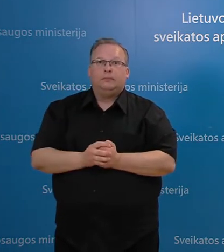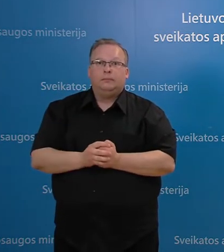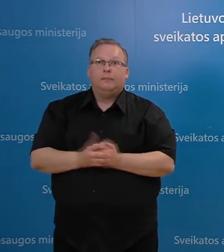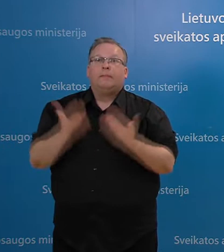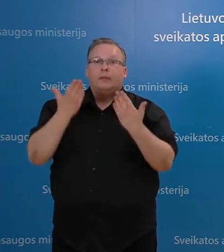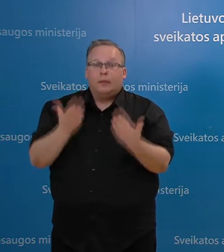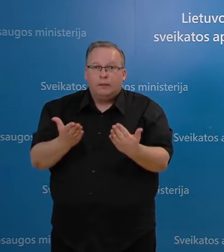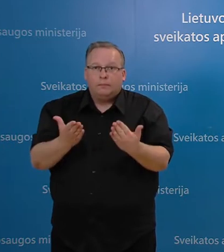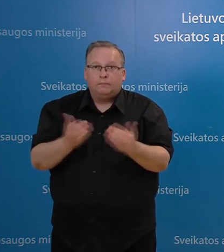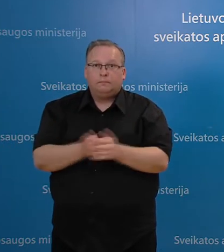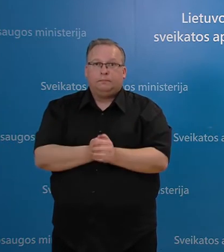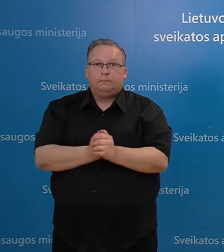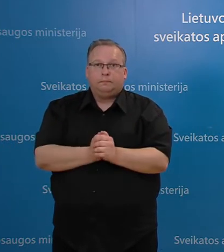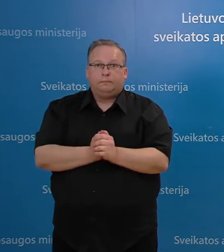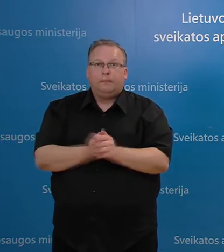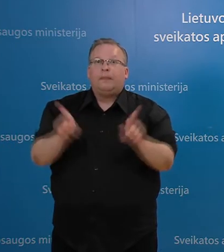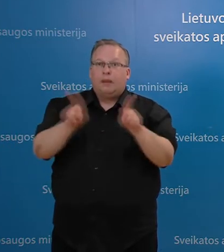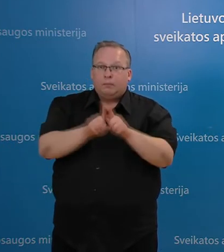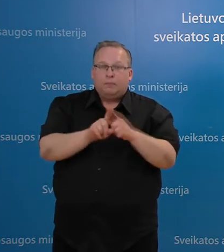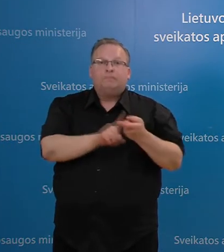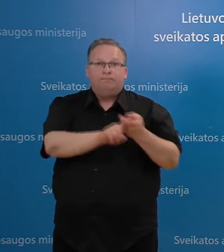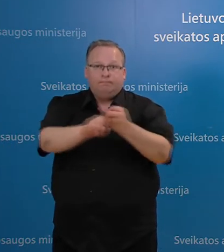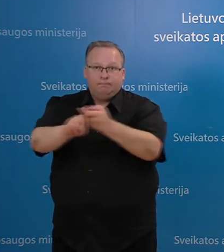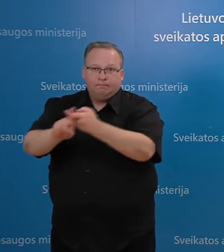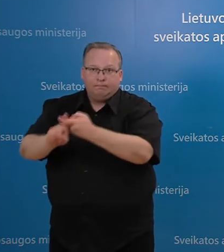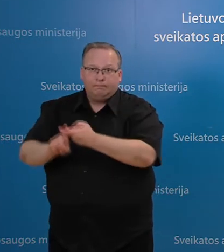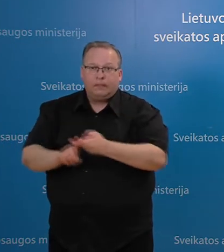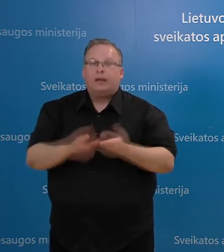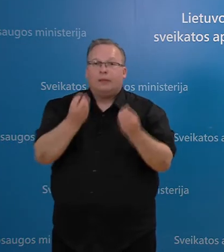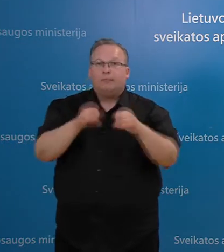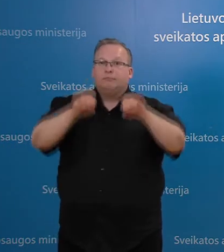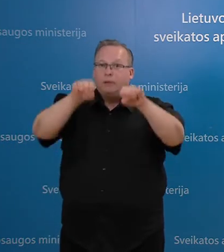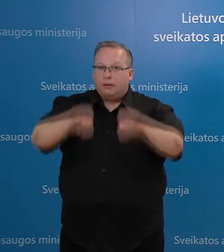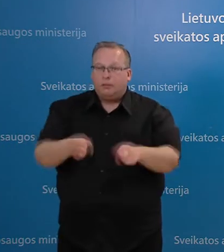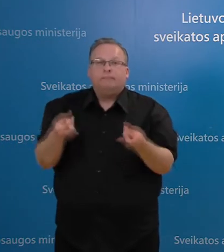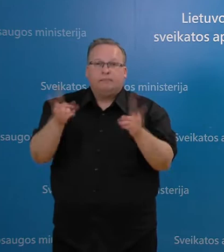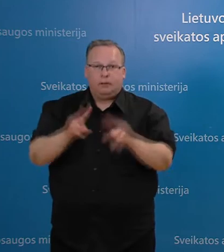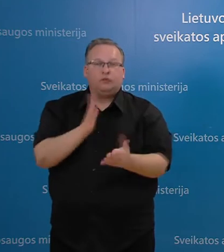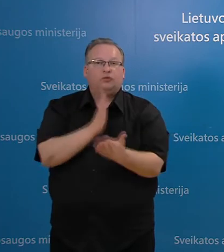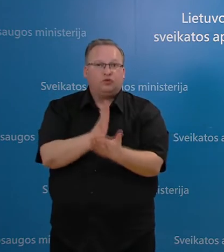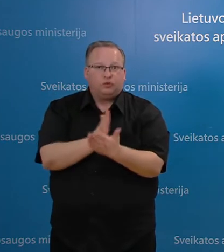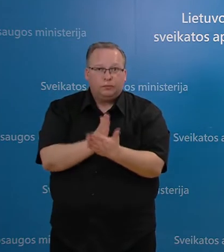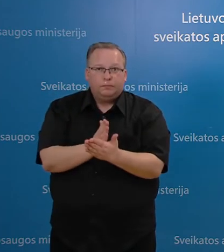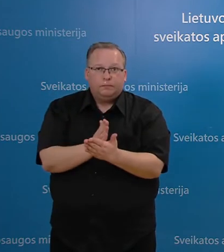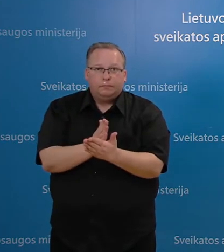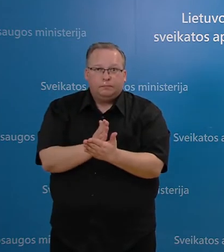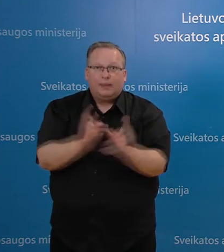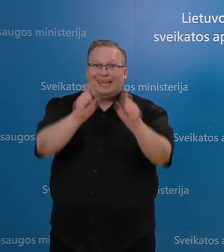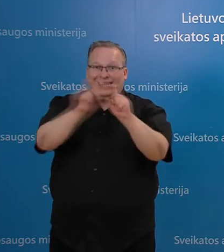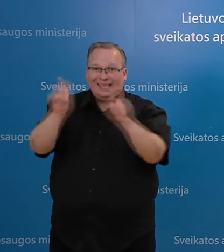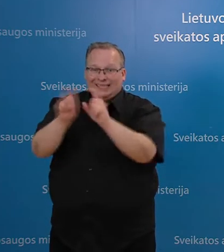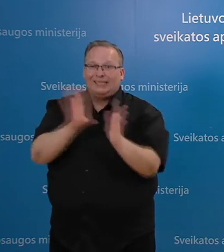kad vis tik tai tam tikra viruso plitimo tikimybė ir galimybė išlieka. Ir